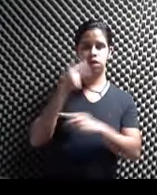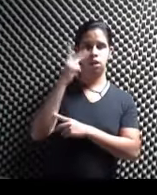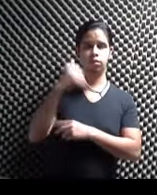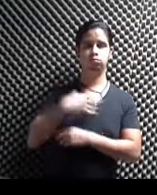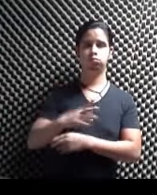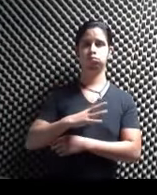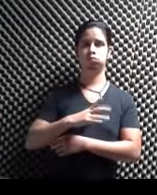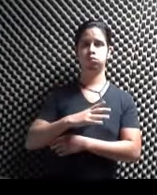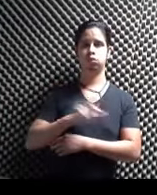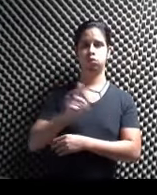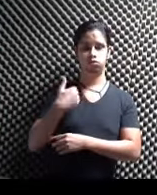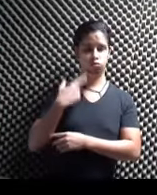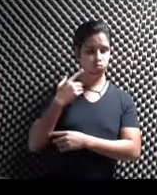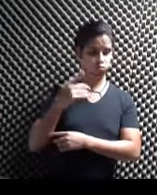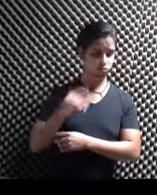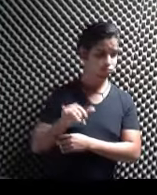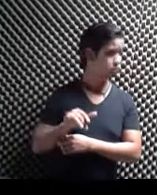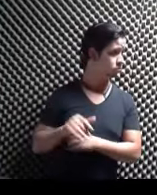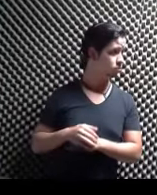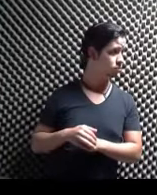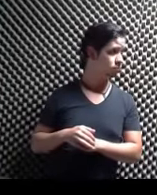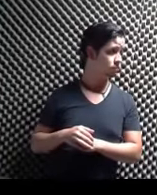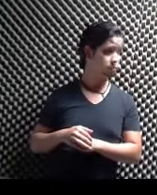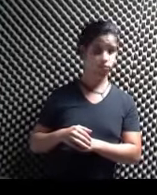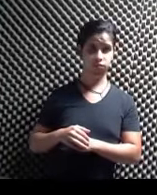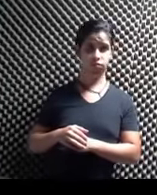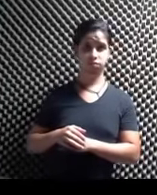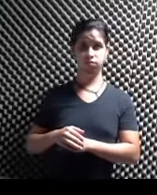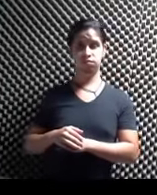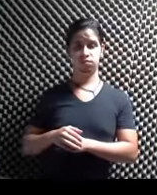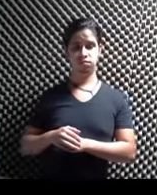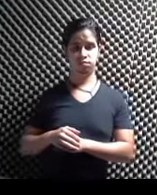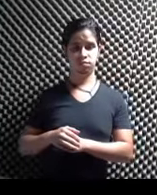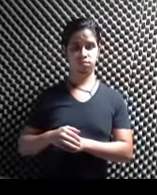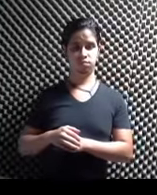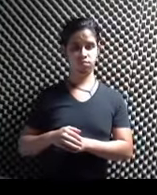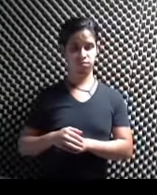elegante. Yo le tiraría un ticket. No, nada, nada, gufiando.